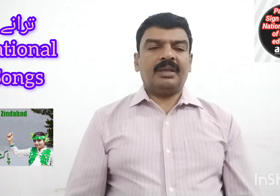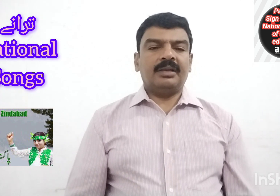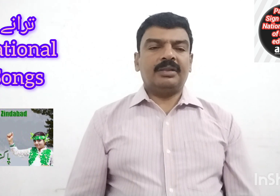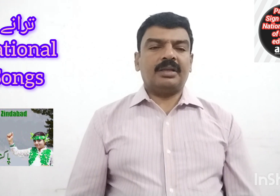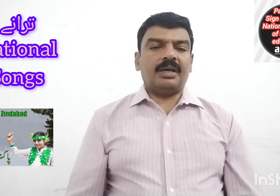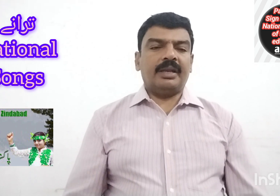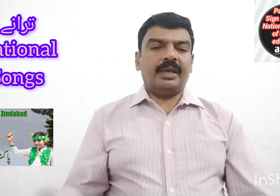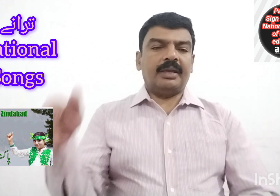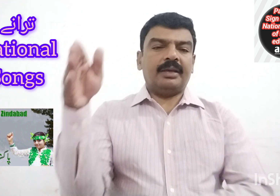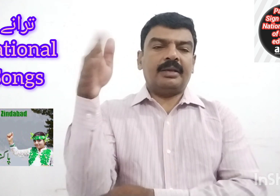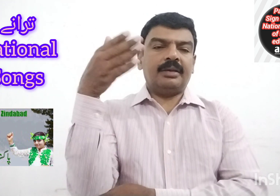तराने।